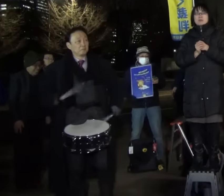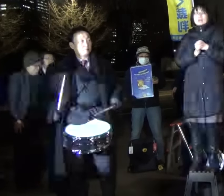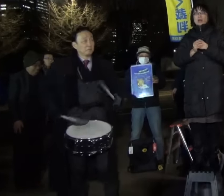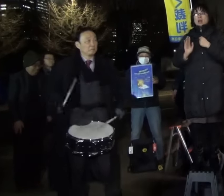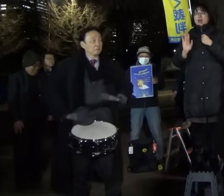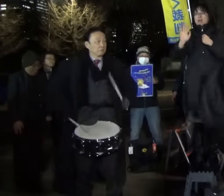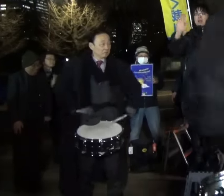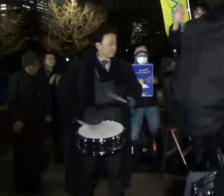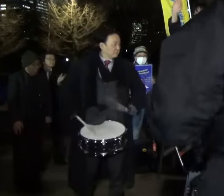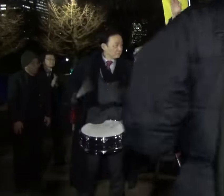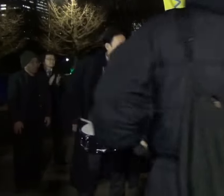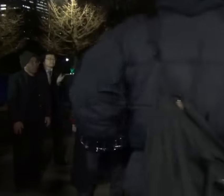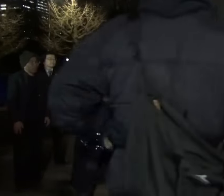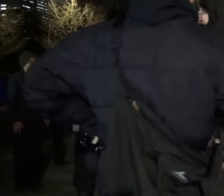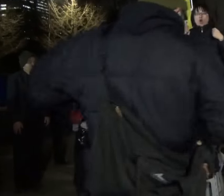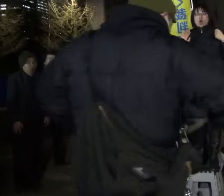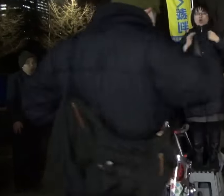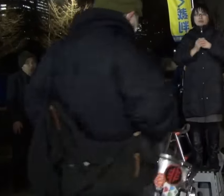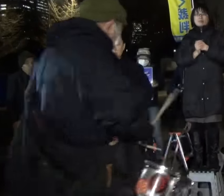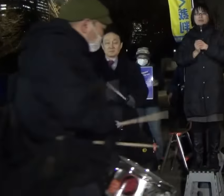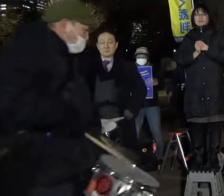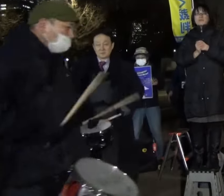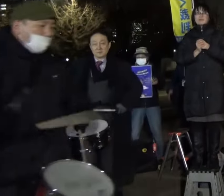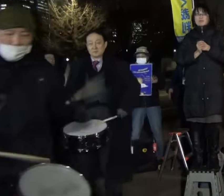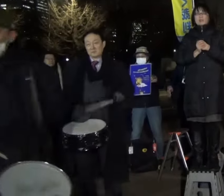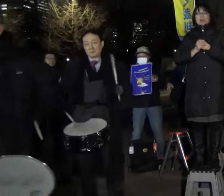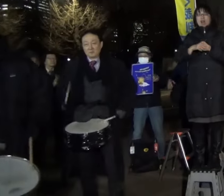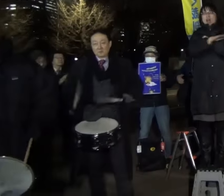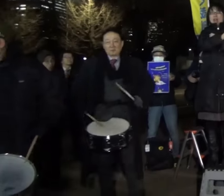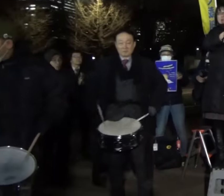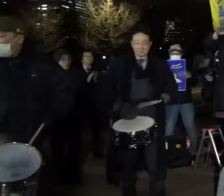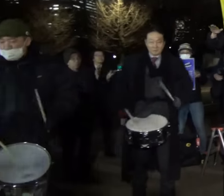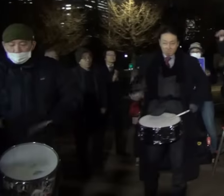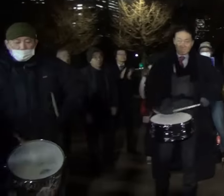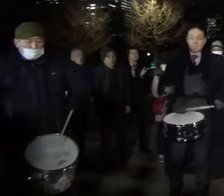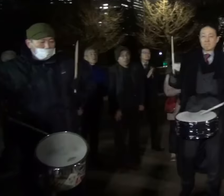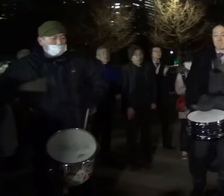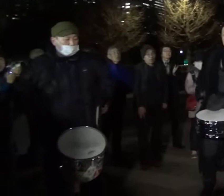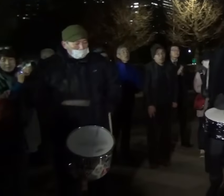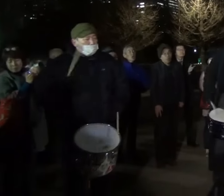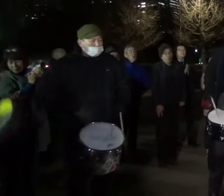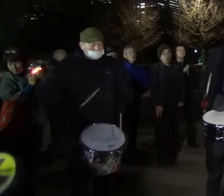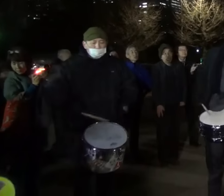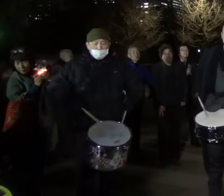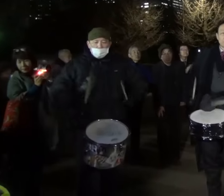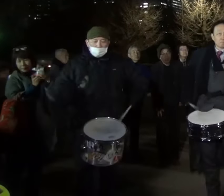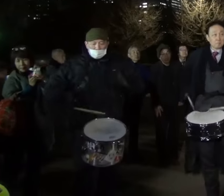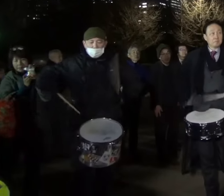Thank you.